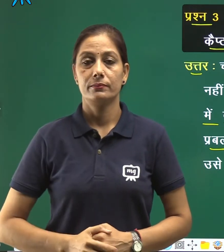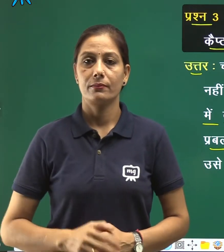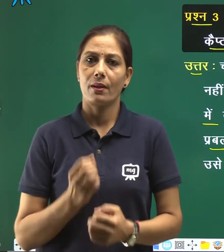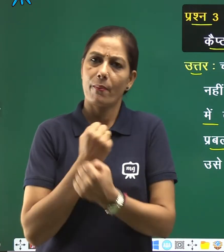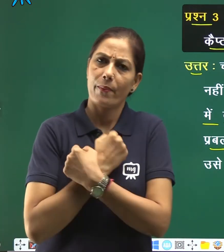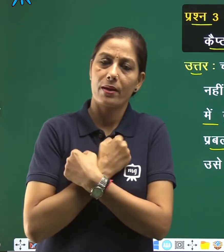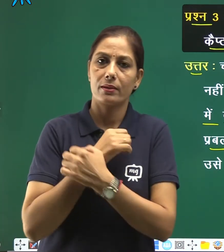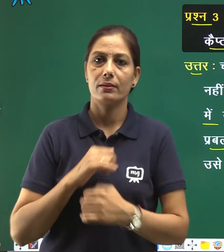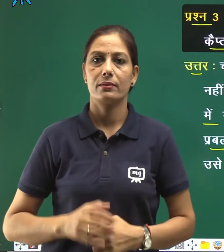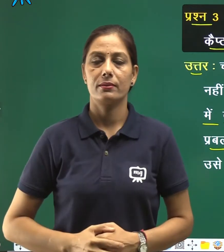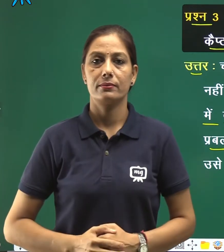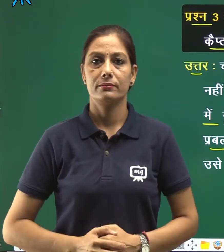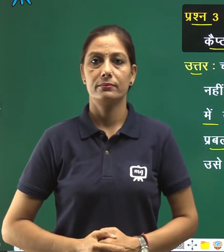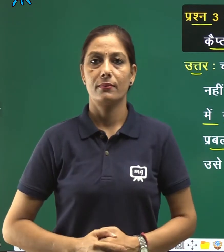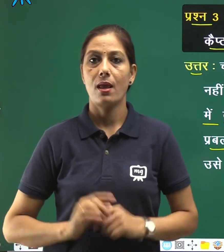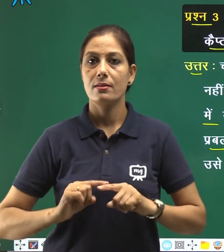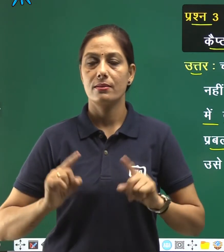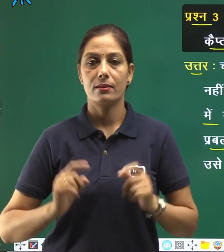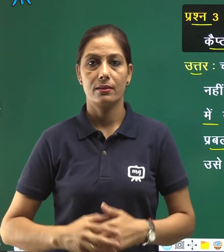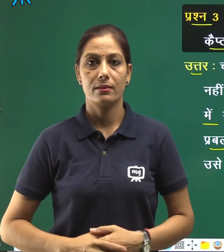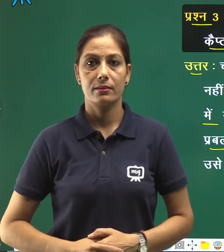प्रेम करता था, इसलिए